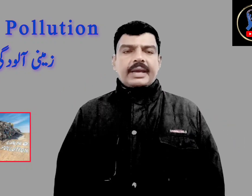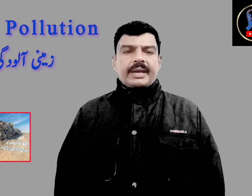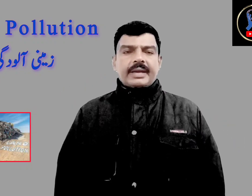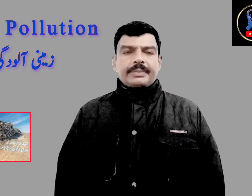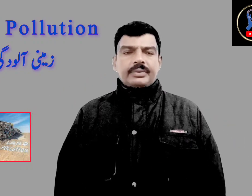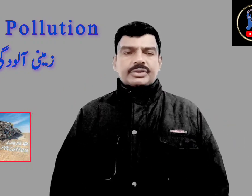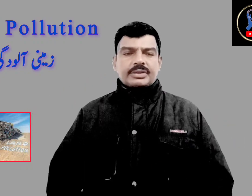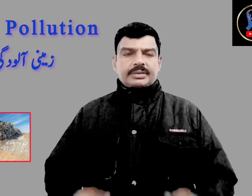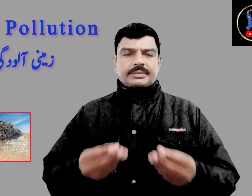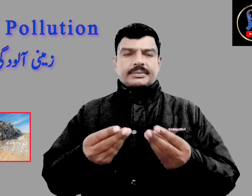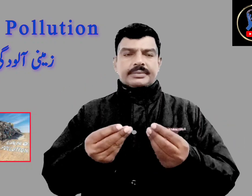लैंड पोल्यूशन,